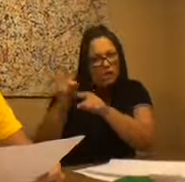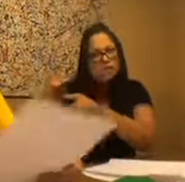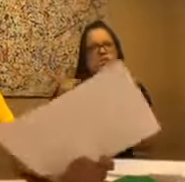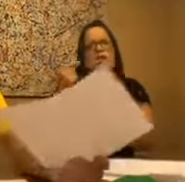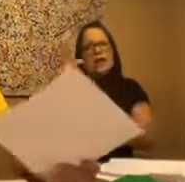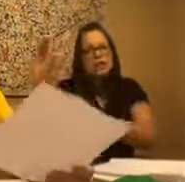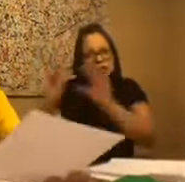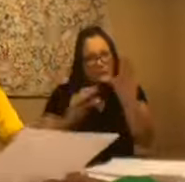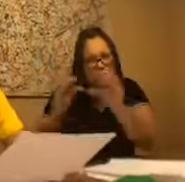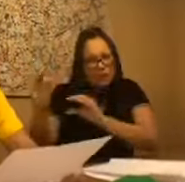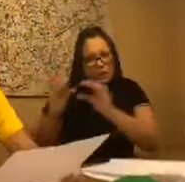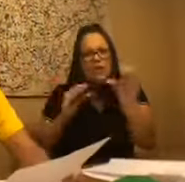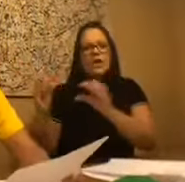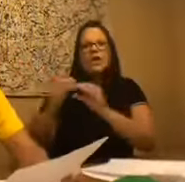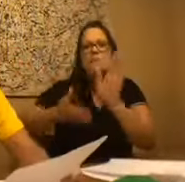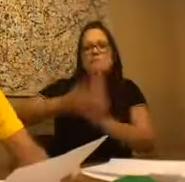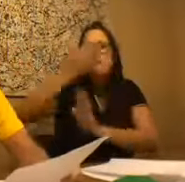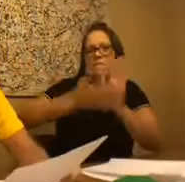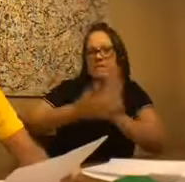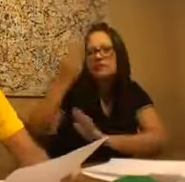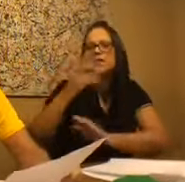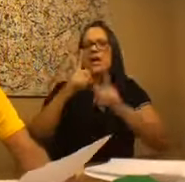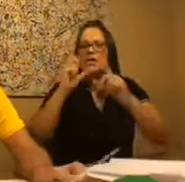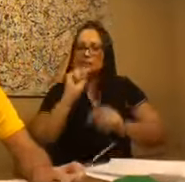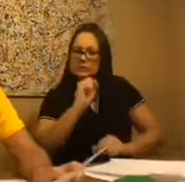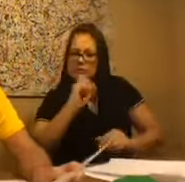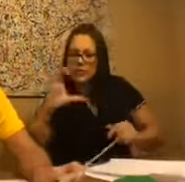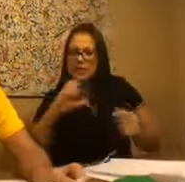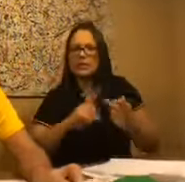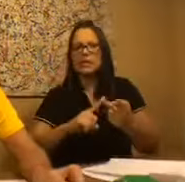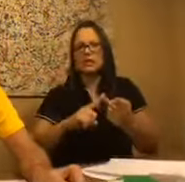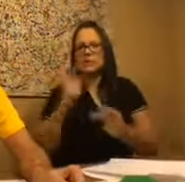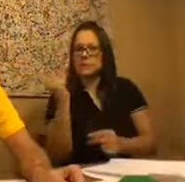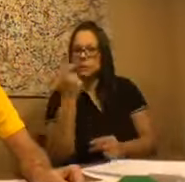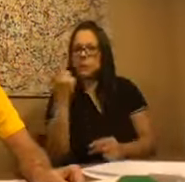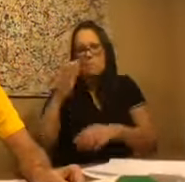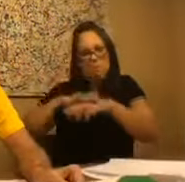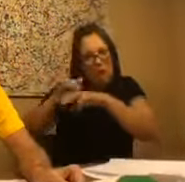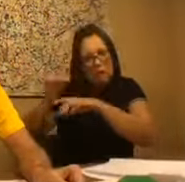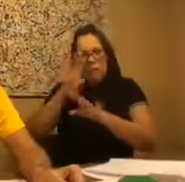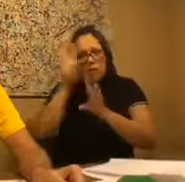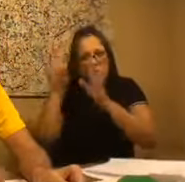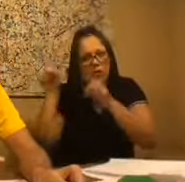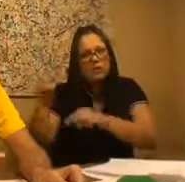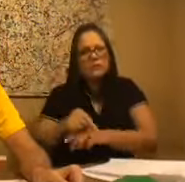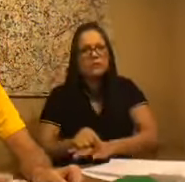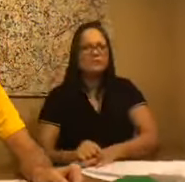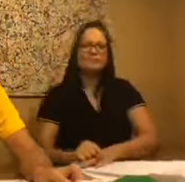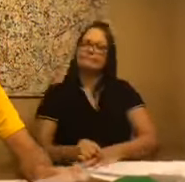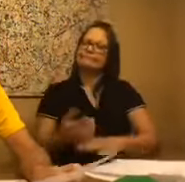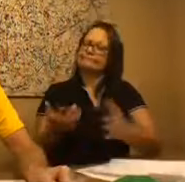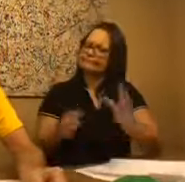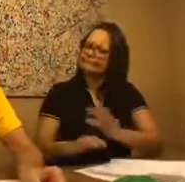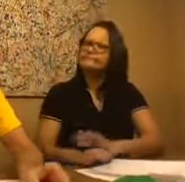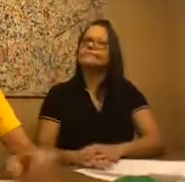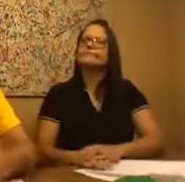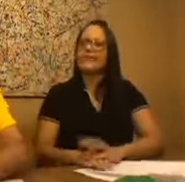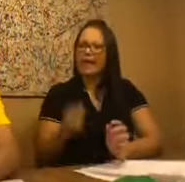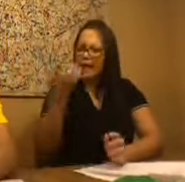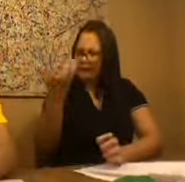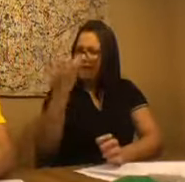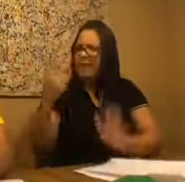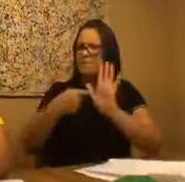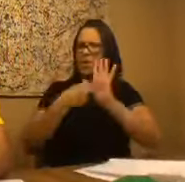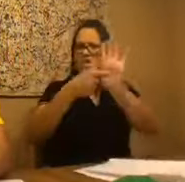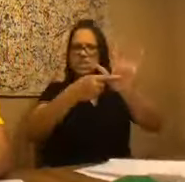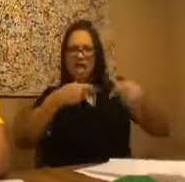e rio grande do sul ao bel prazer pra tirar a koch e etc a imagem de um deputado que curte a vida